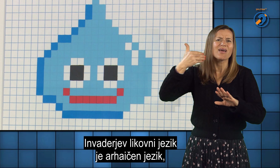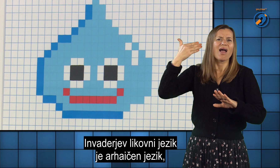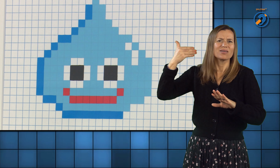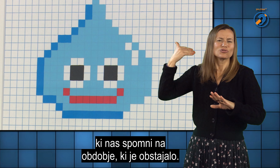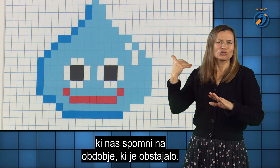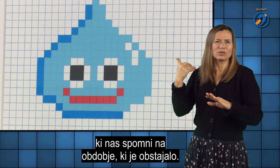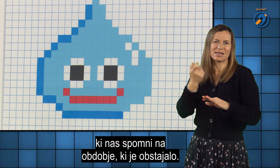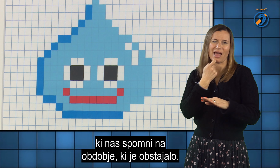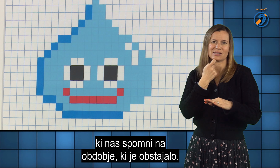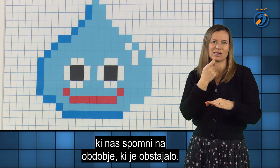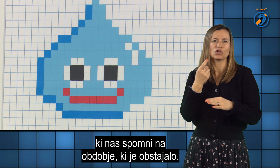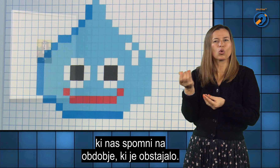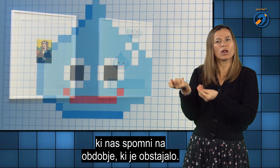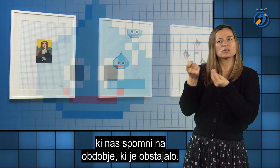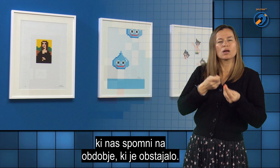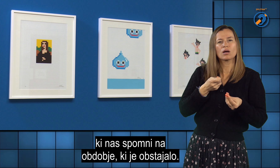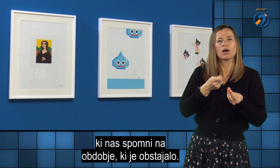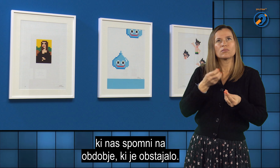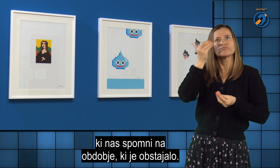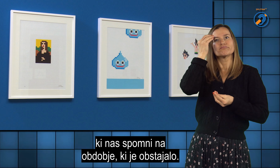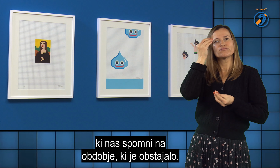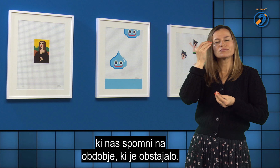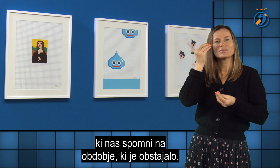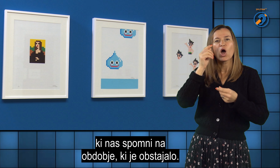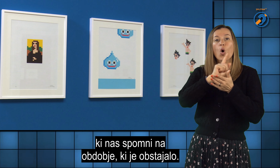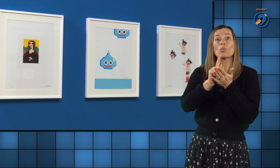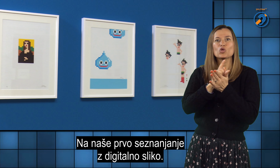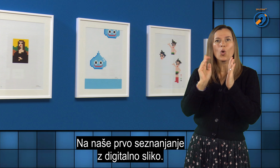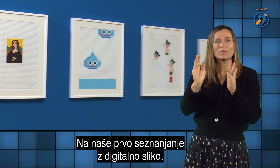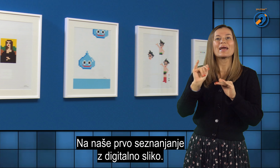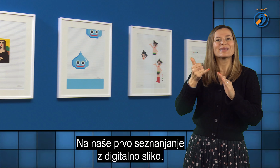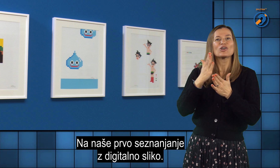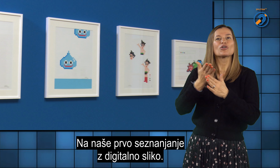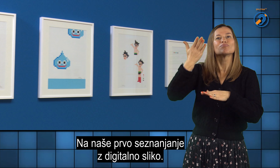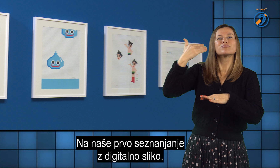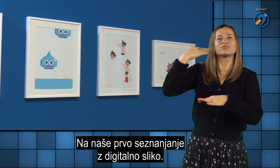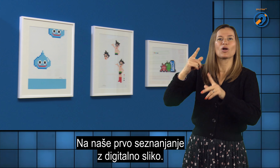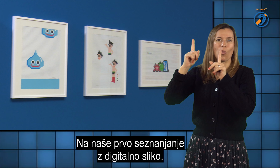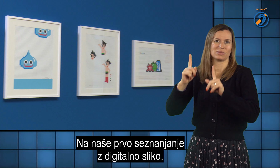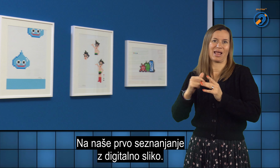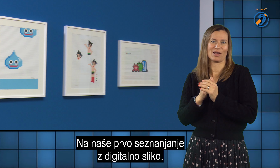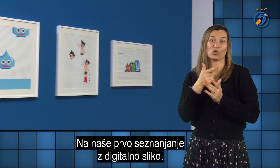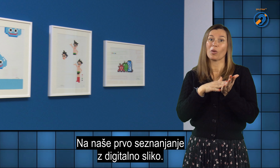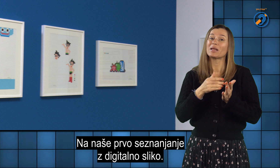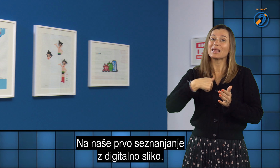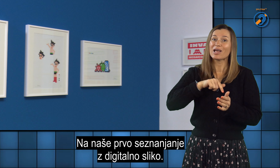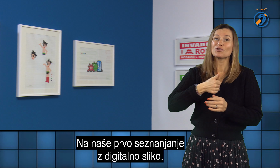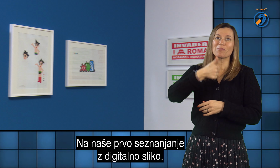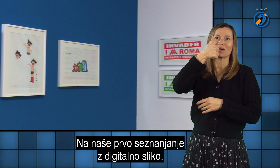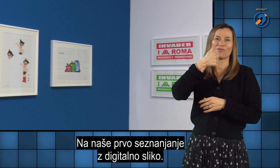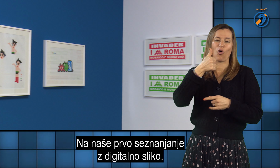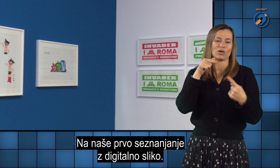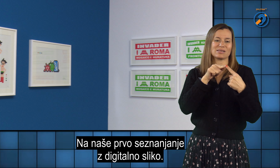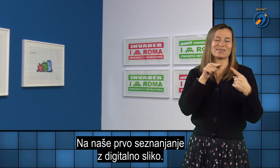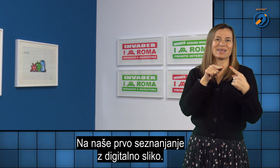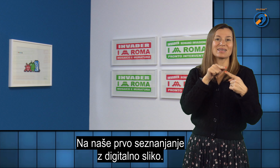arhaičen jezik, ki nas spomni na neko obdobje, ki je obstajalo, kot rečeno na naše v bistvu